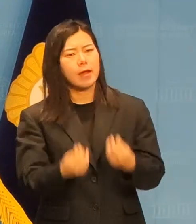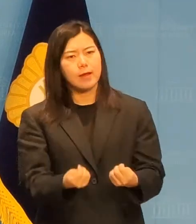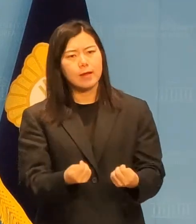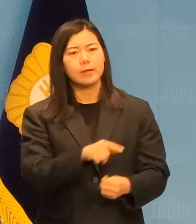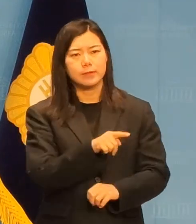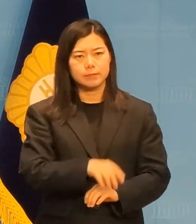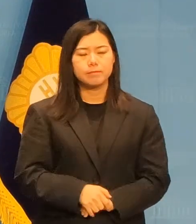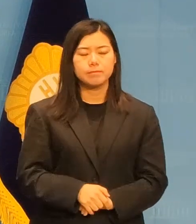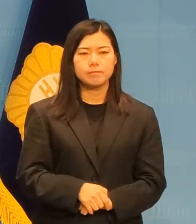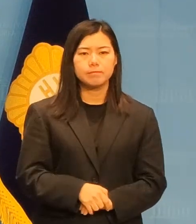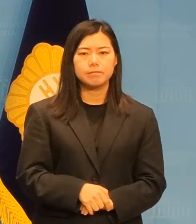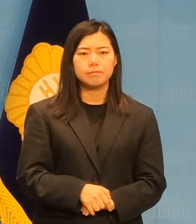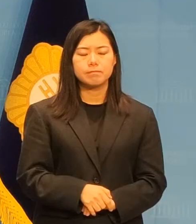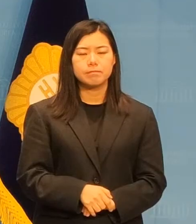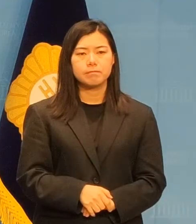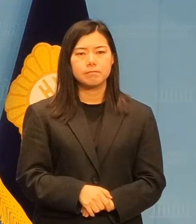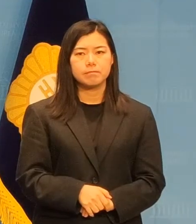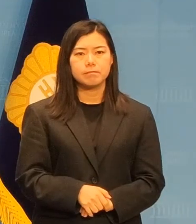국가입니다.